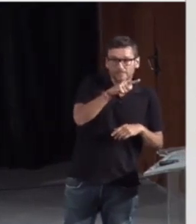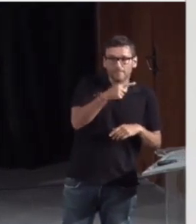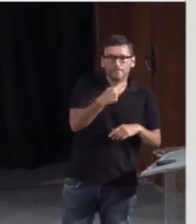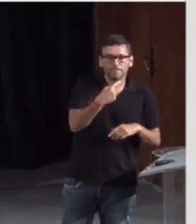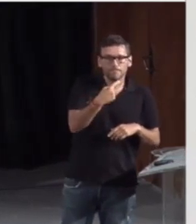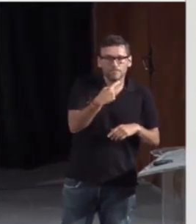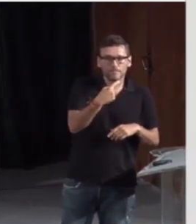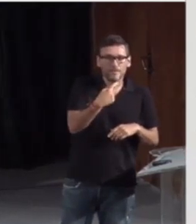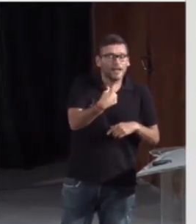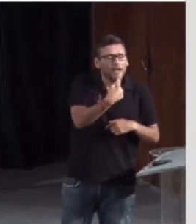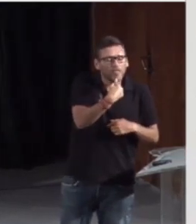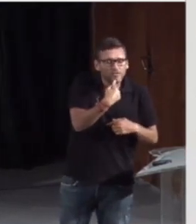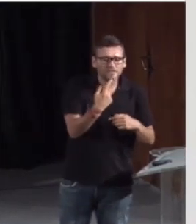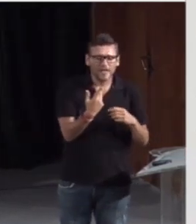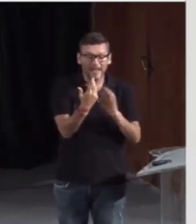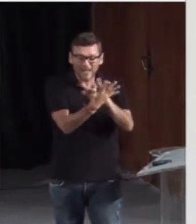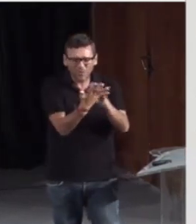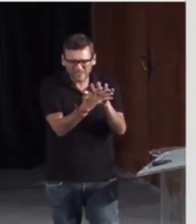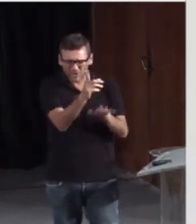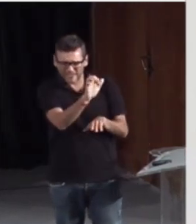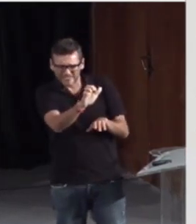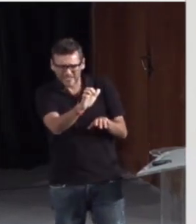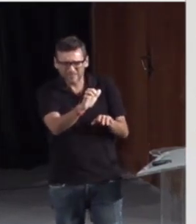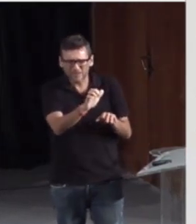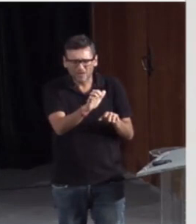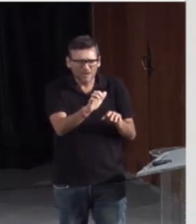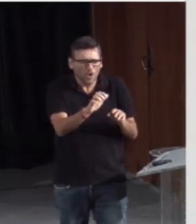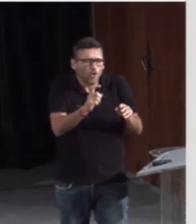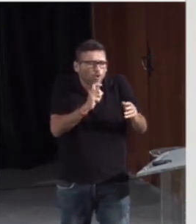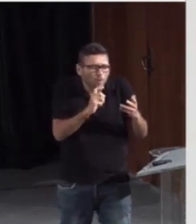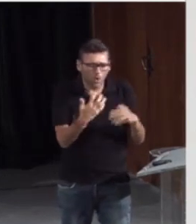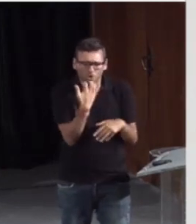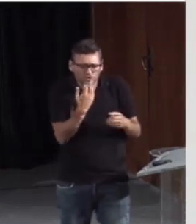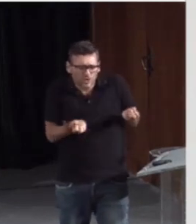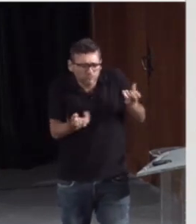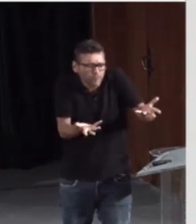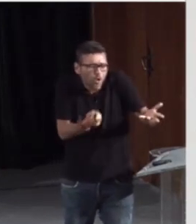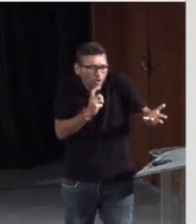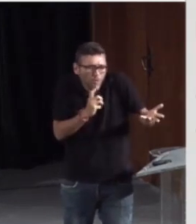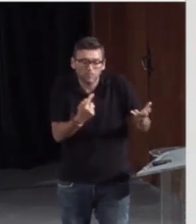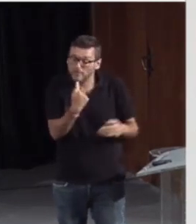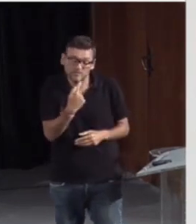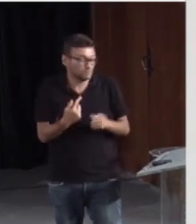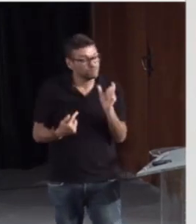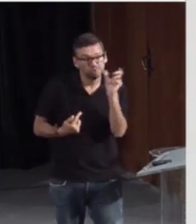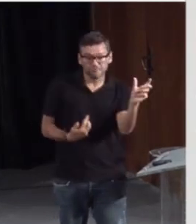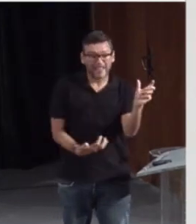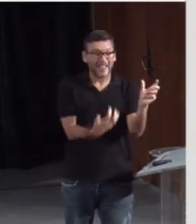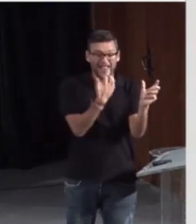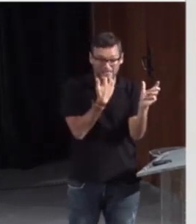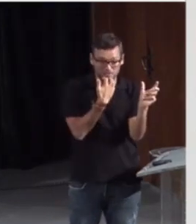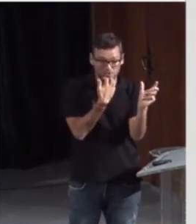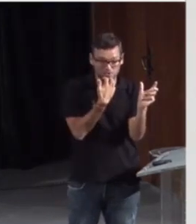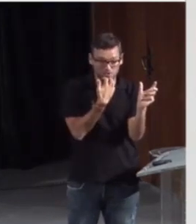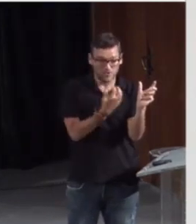En la tesis de María Ángeles se dice que en la lengua de signos española se expresa la